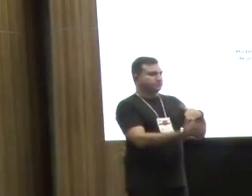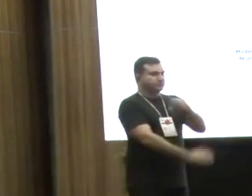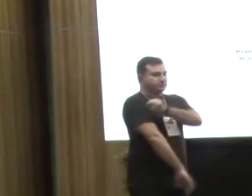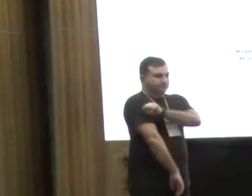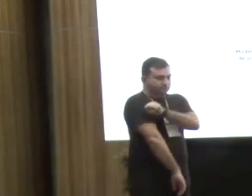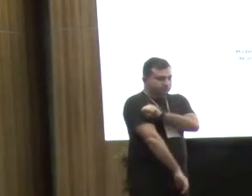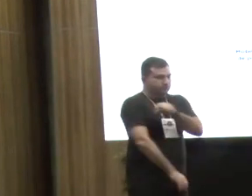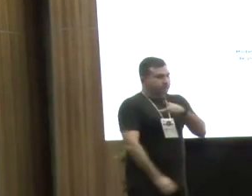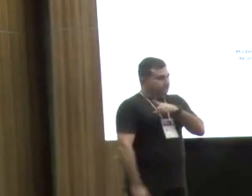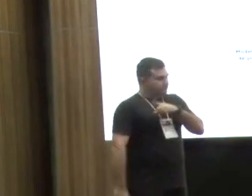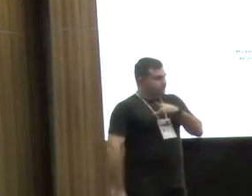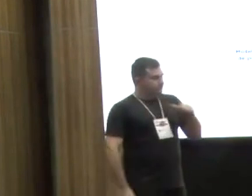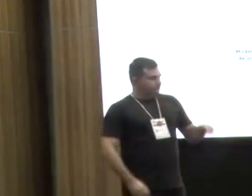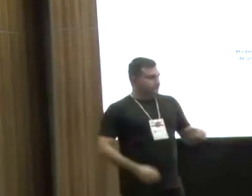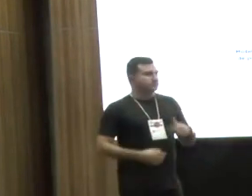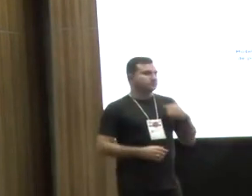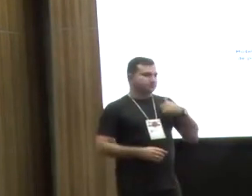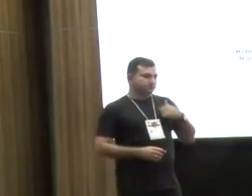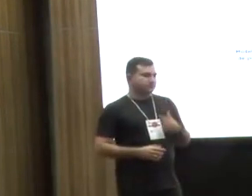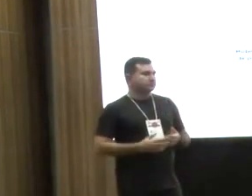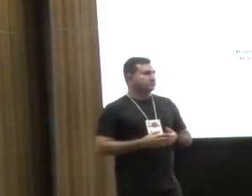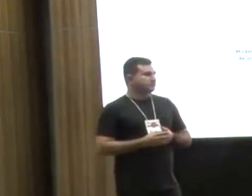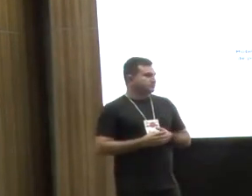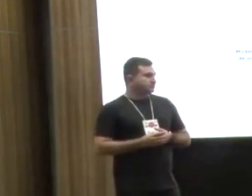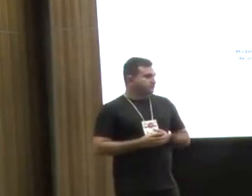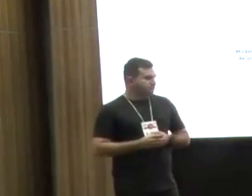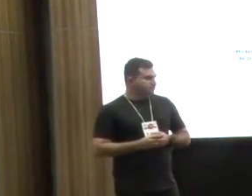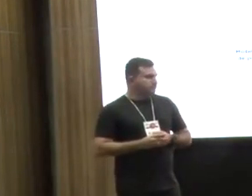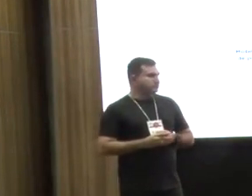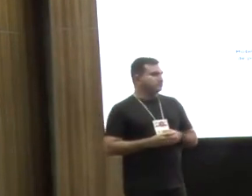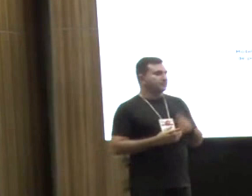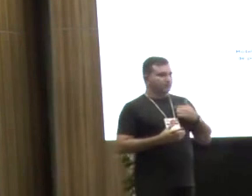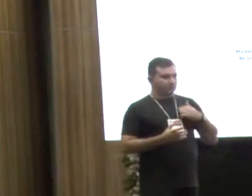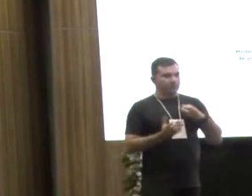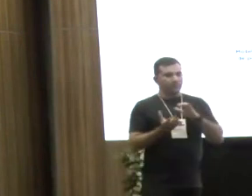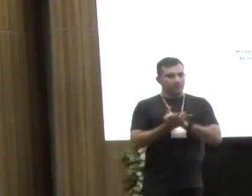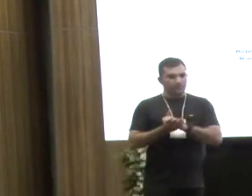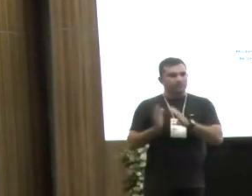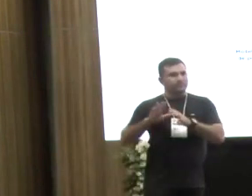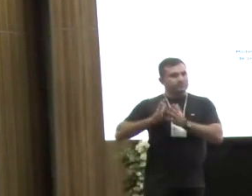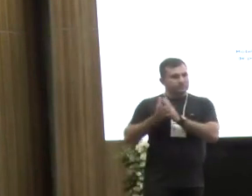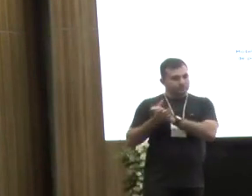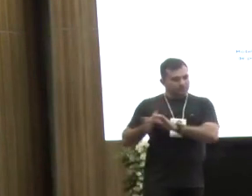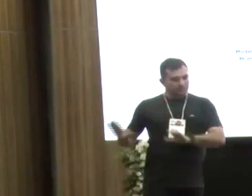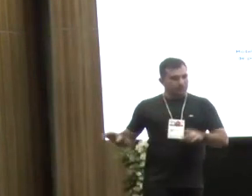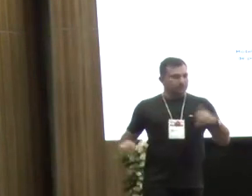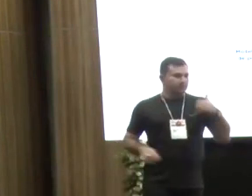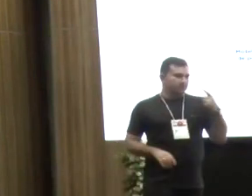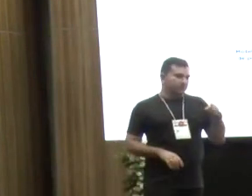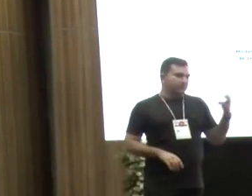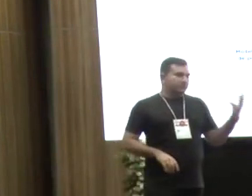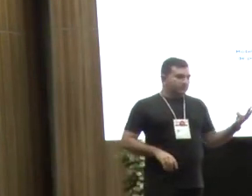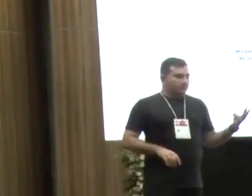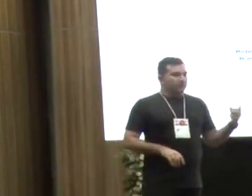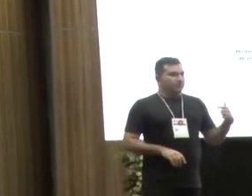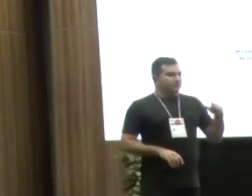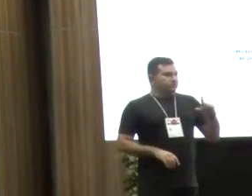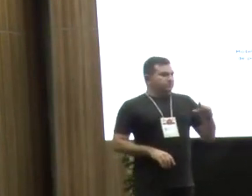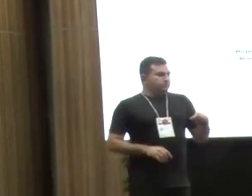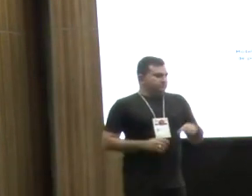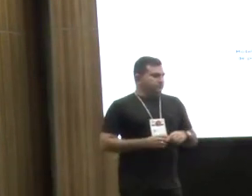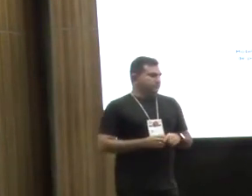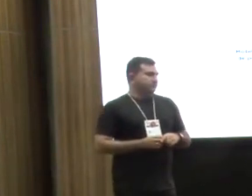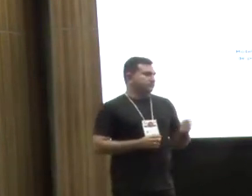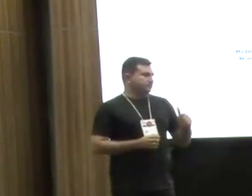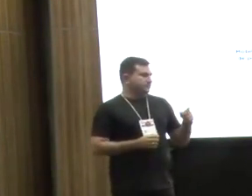tinha 1 ano e 1 dia. E o mais velho tinha 3 anos. Eu só tinha o salário de professora da rede